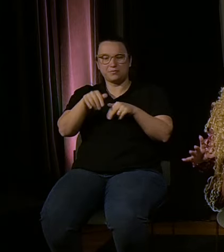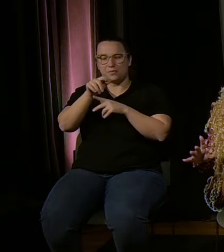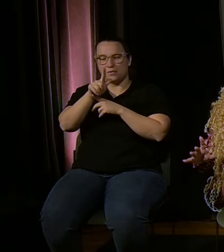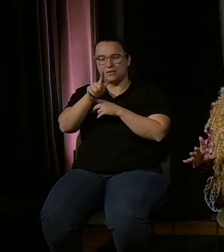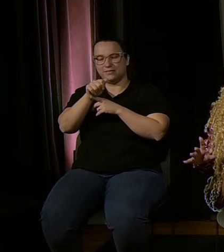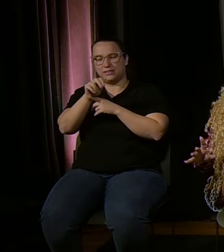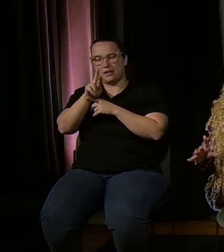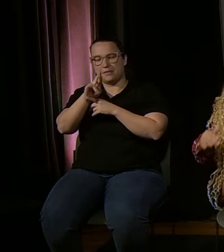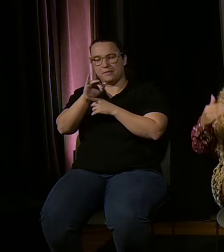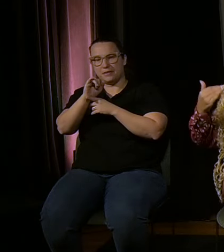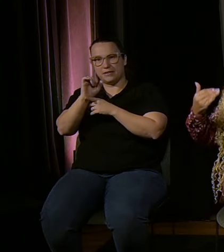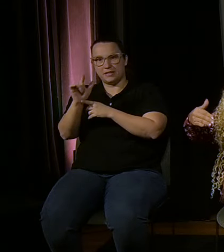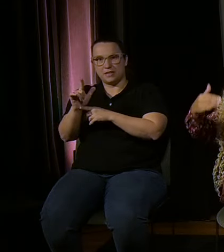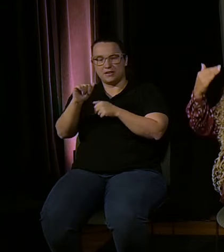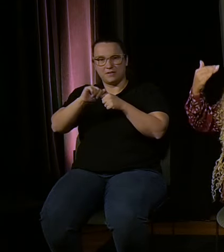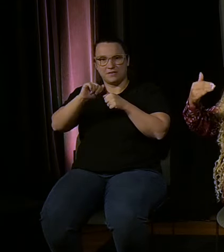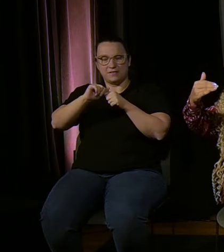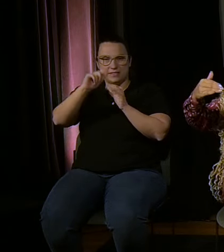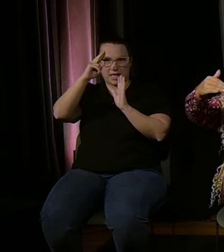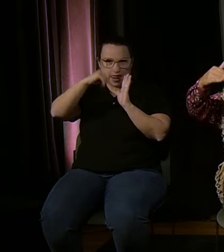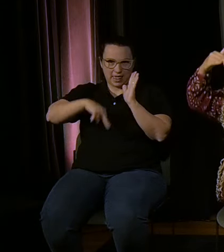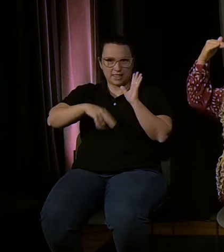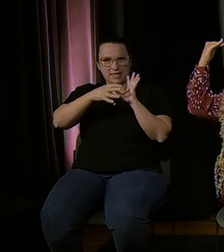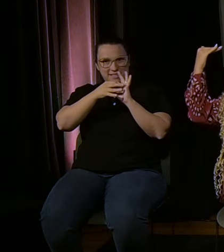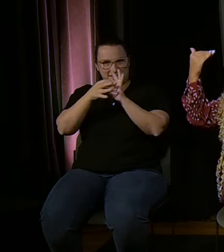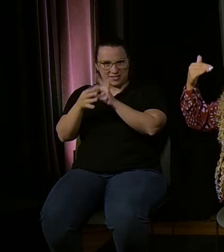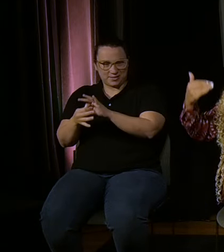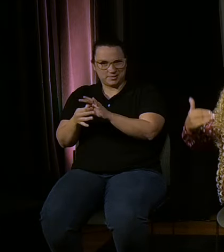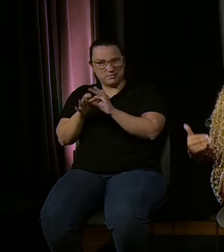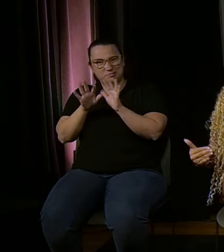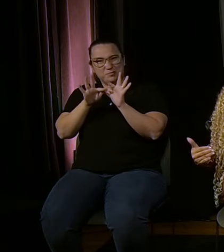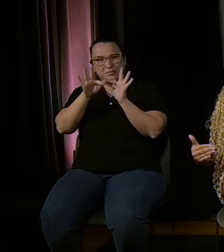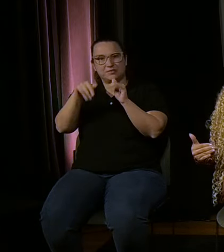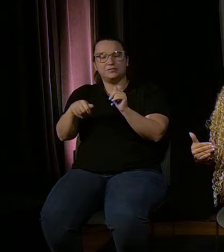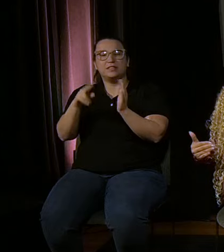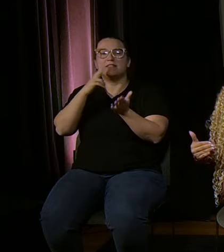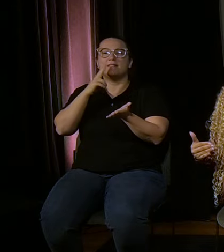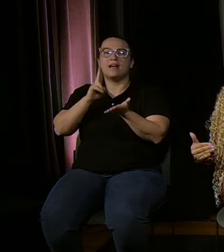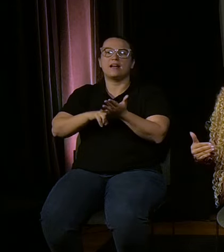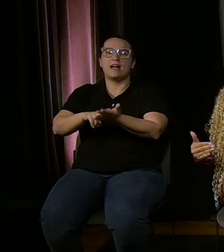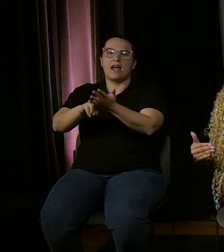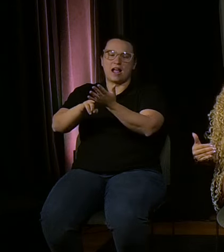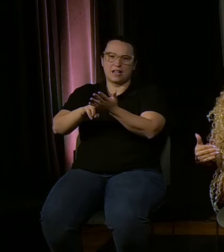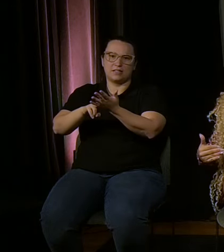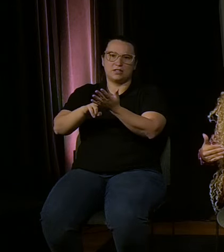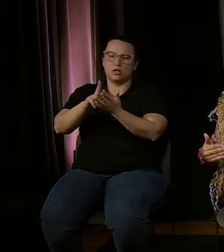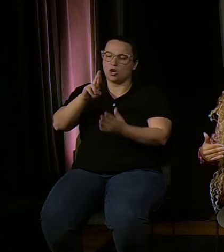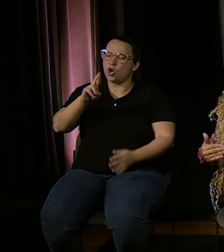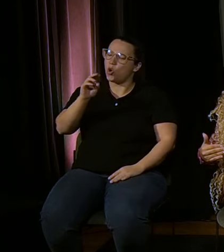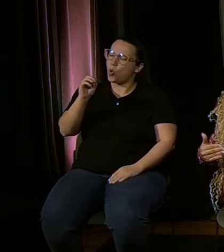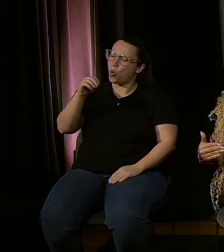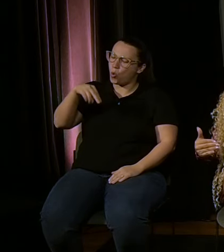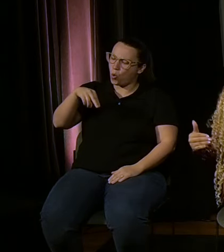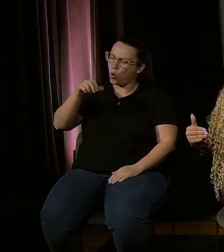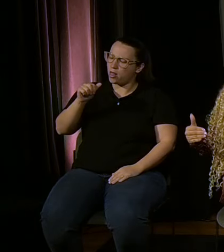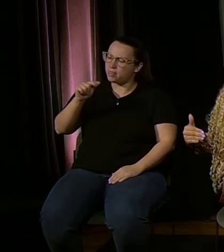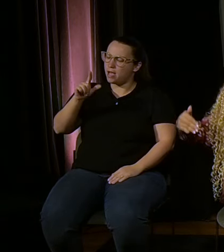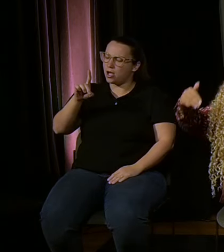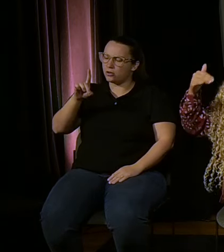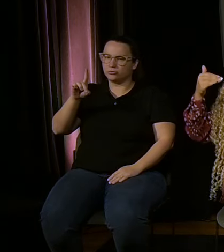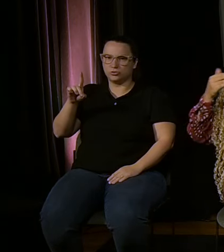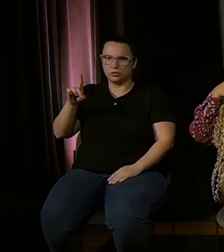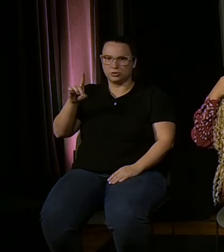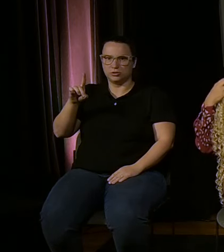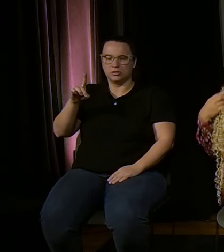vai fazer essa leitura, só para contextualizar. No final da carta que ele faz para o Ronald, acho que é Ronald Pontes, é isso? O